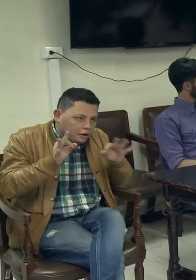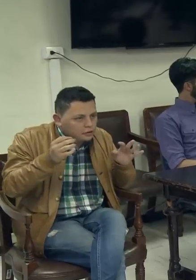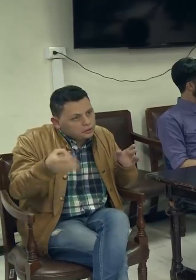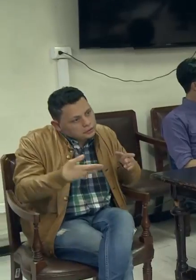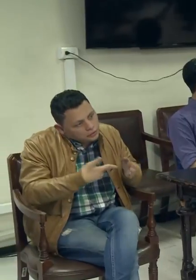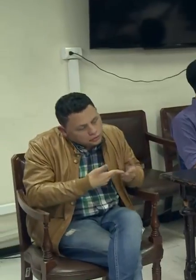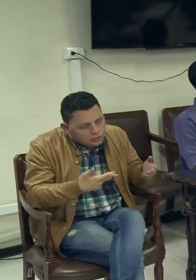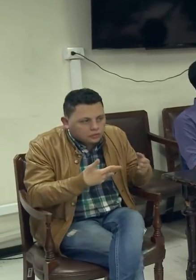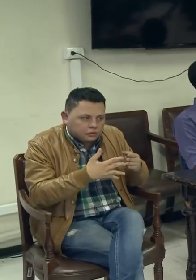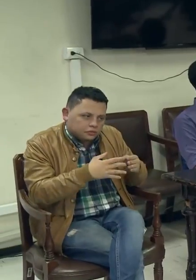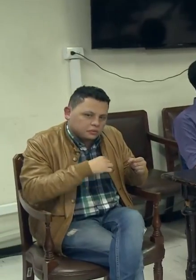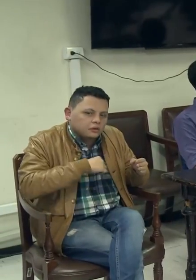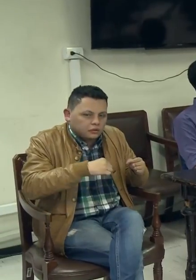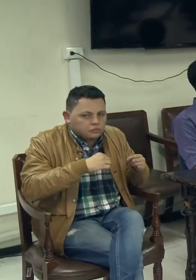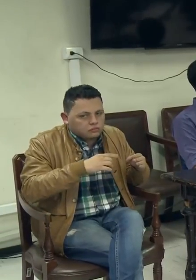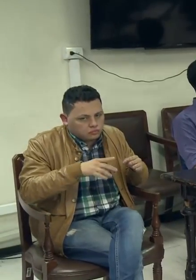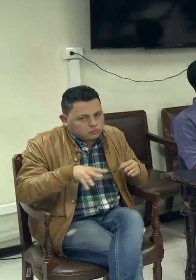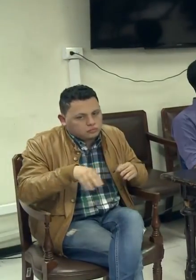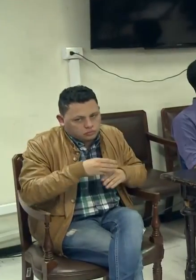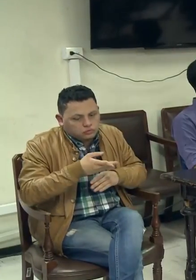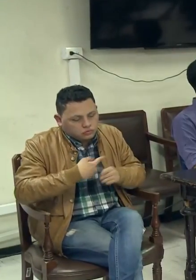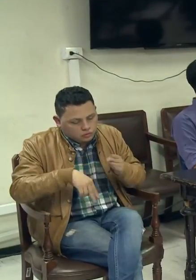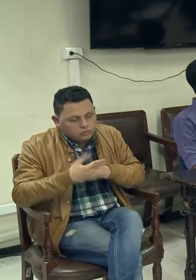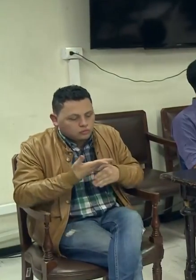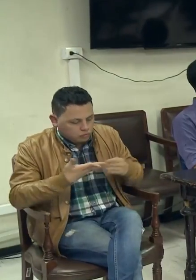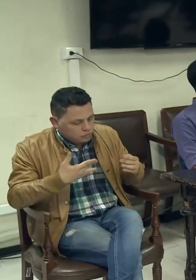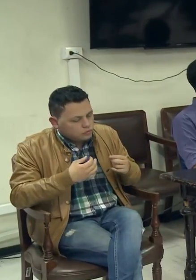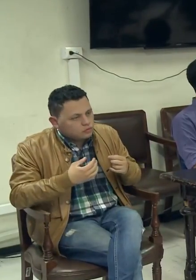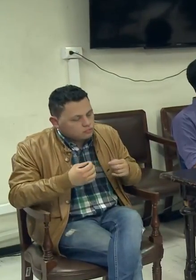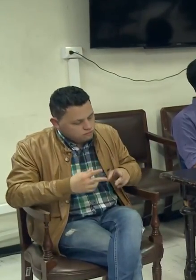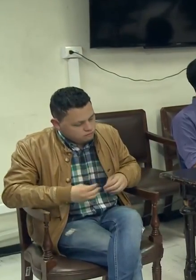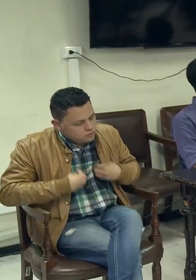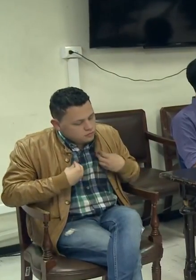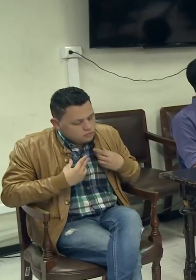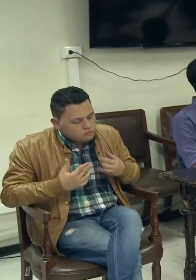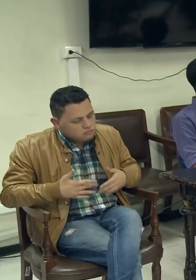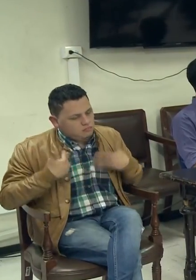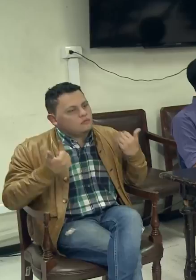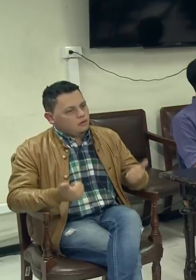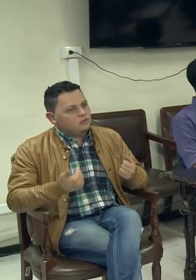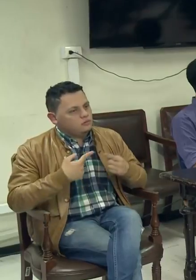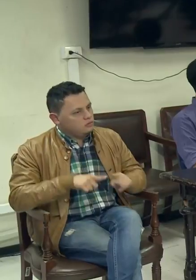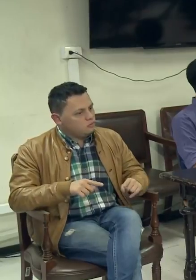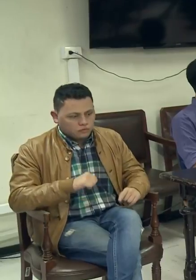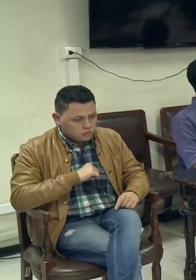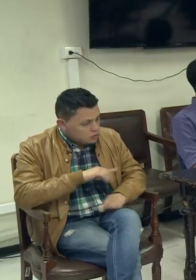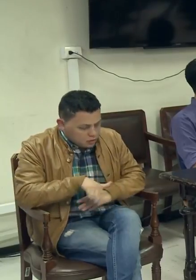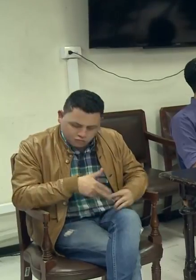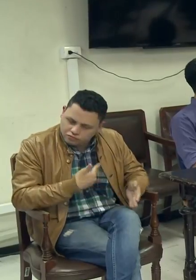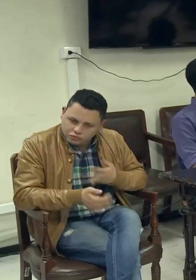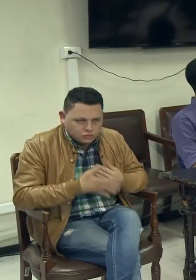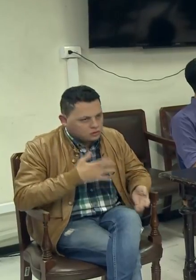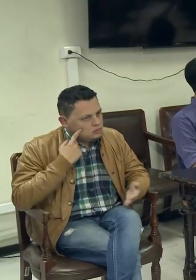el sustrato en el cual todas podamos vivir bien a pesar de no tener eso.